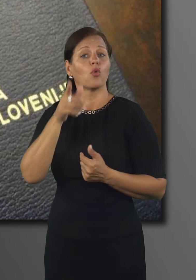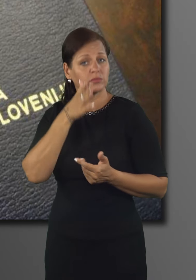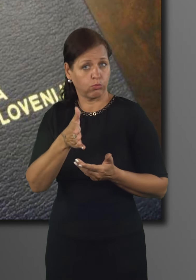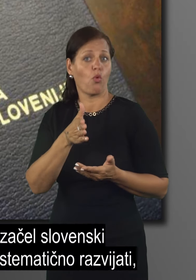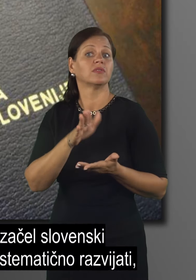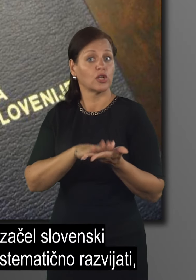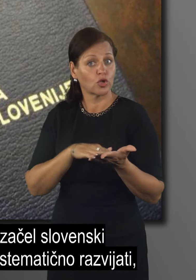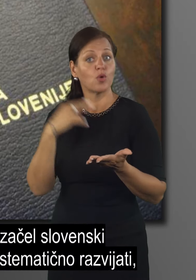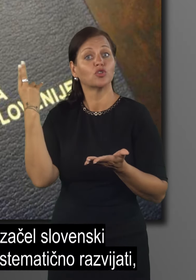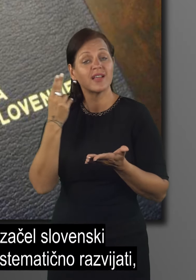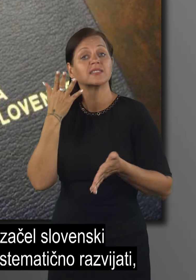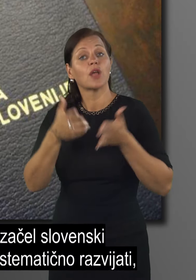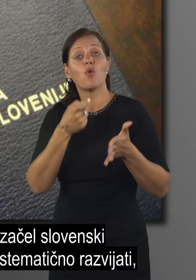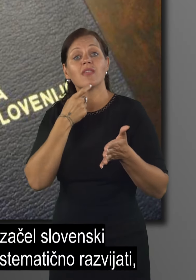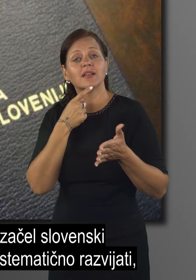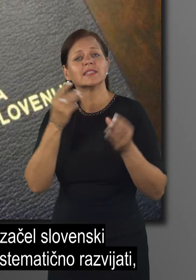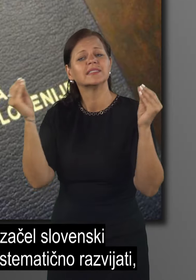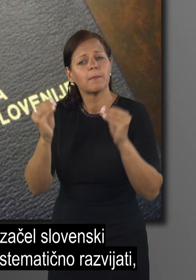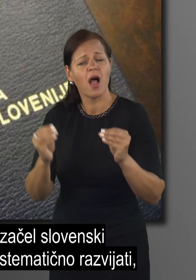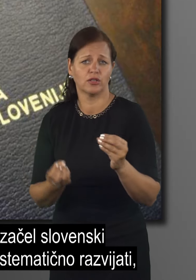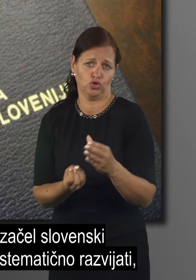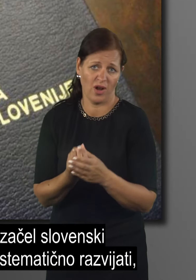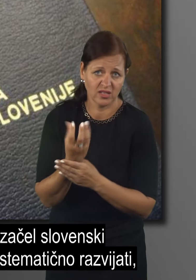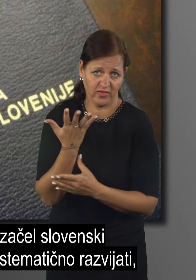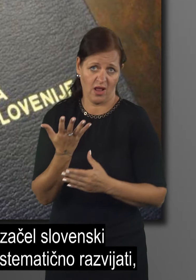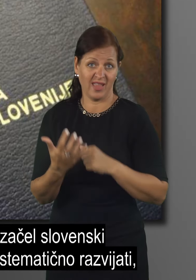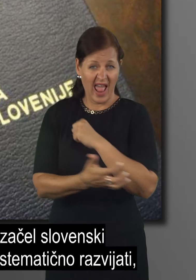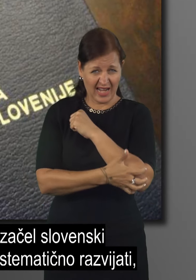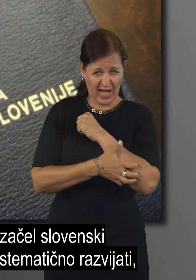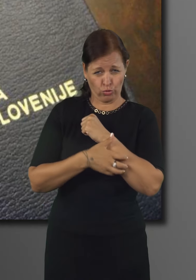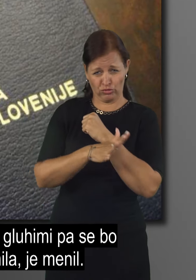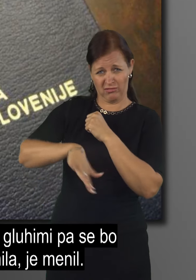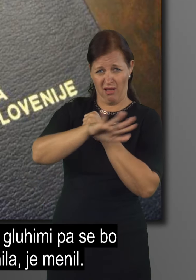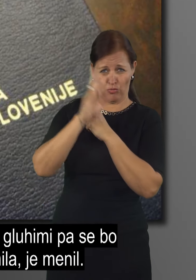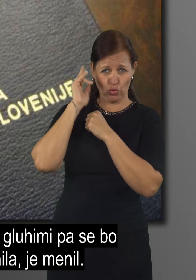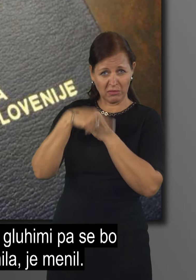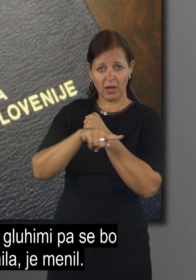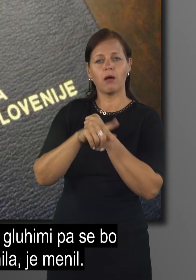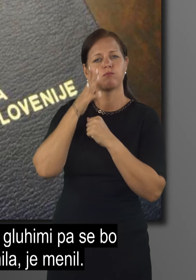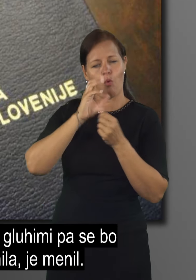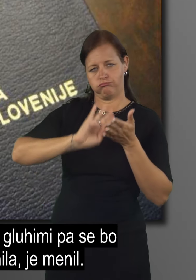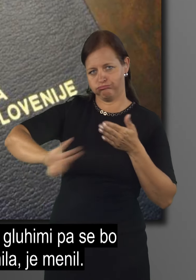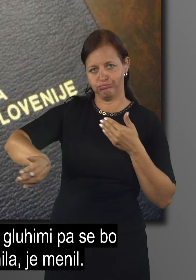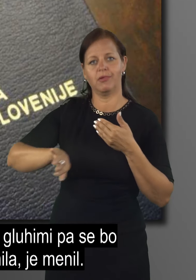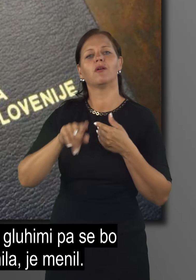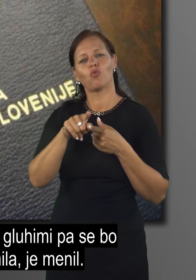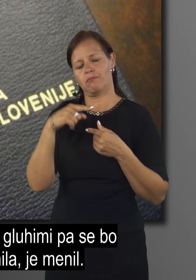Tako se bo začel slovenski znakovni jezik sistematično razvijati, revščina med gluhimi pa se bo izkoreninila, je